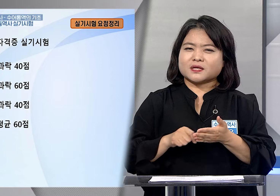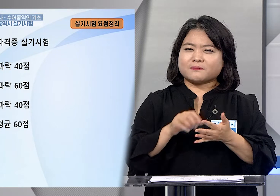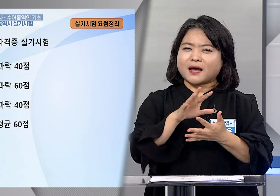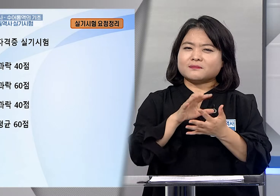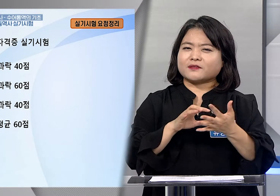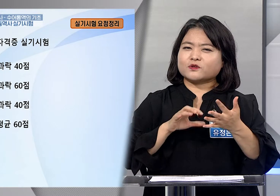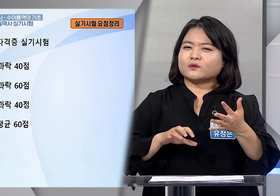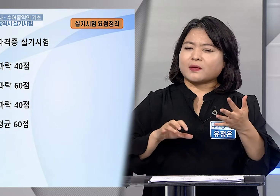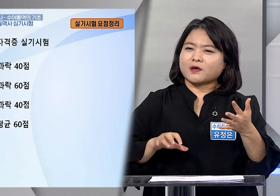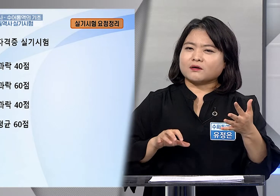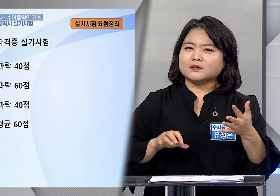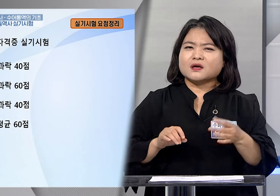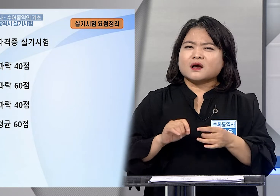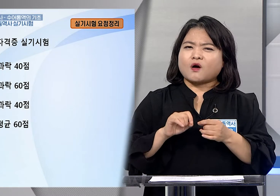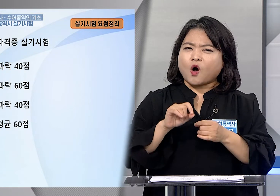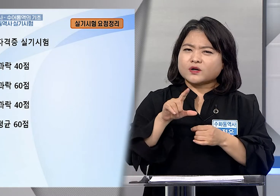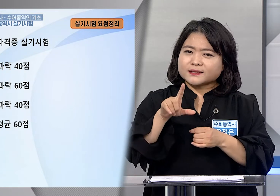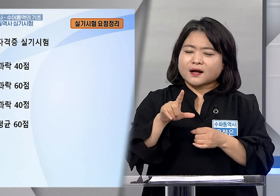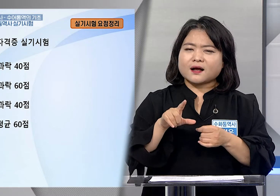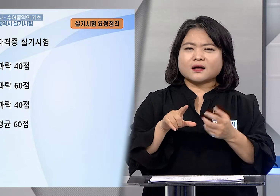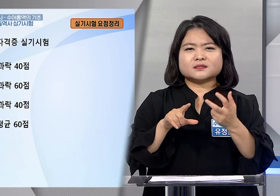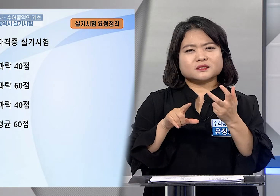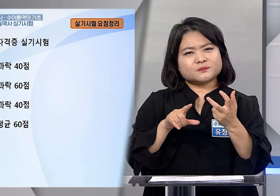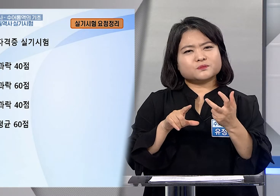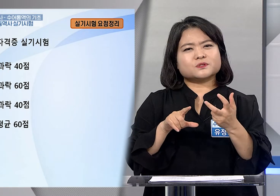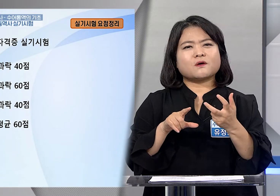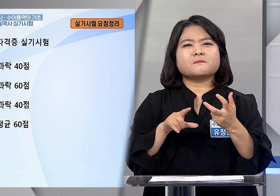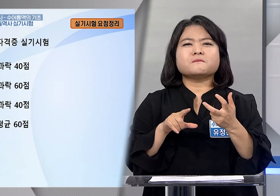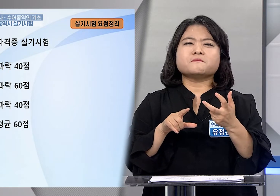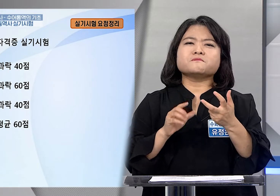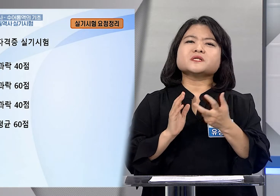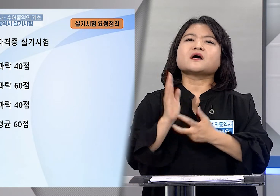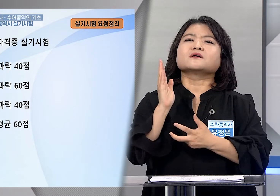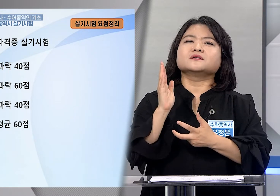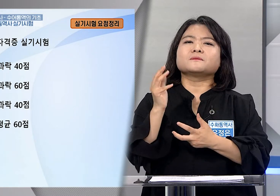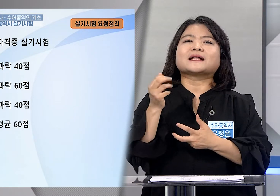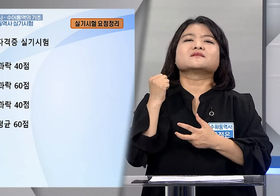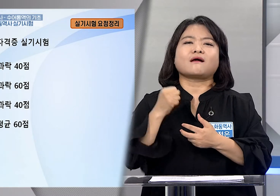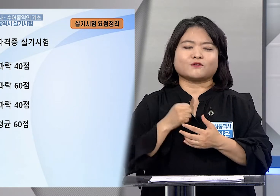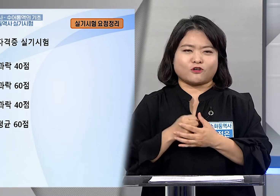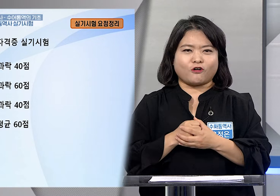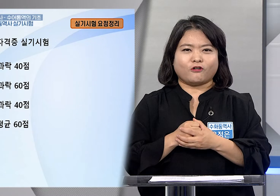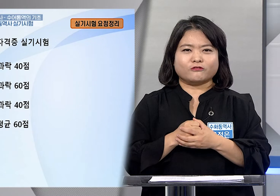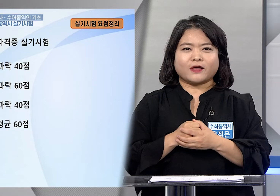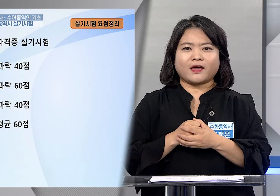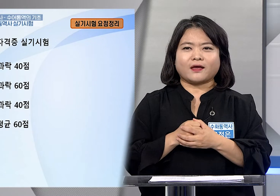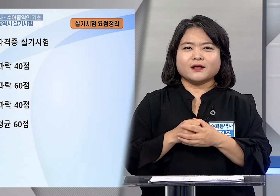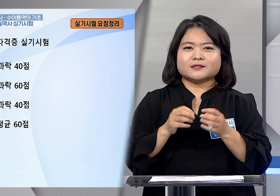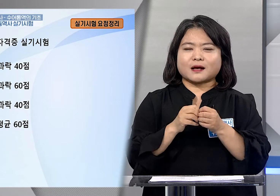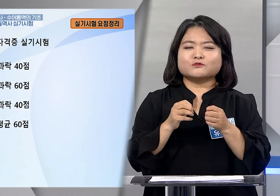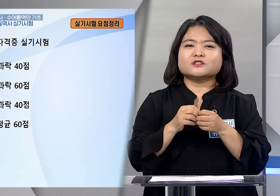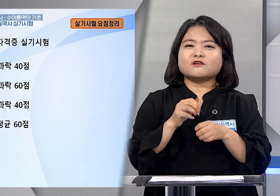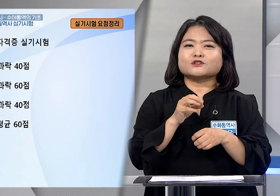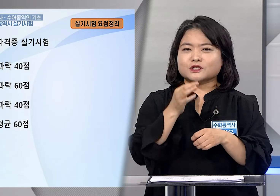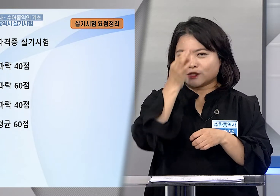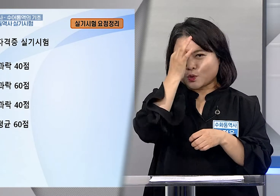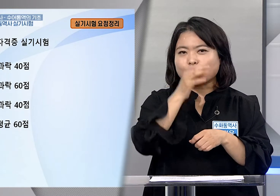말을 만들어내면 거의 다가 70점 이상을 받더라고요. 네, 장문 실력이